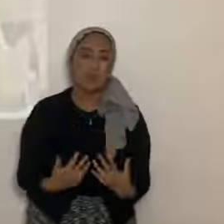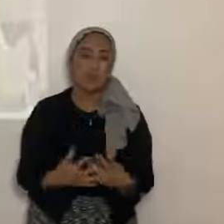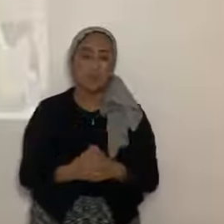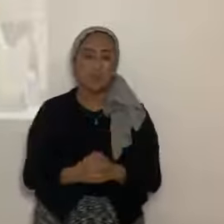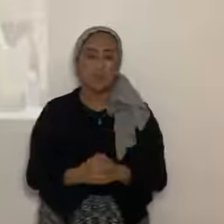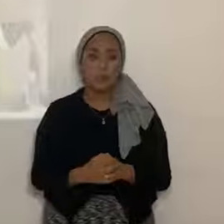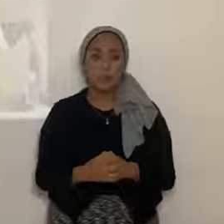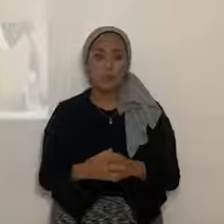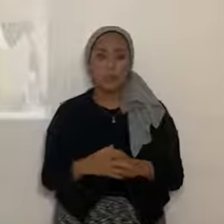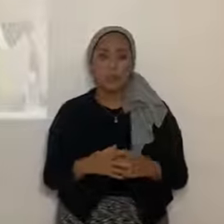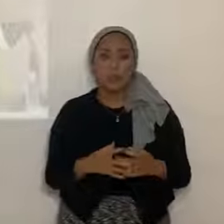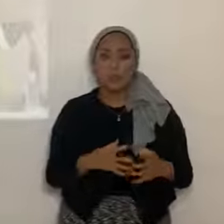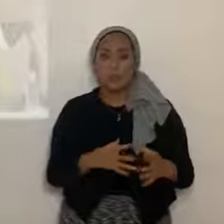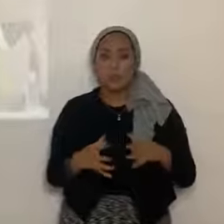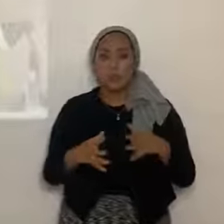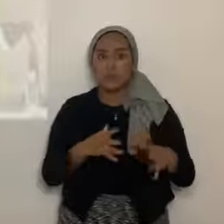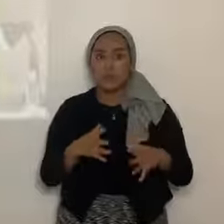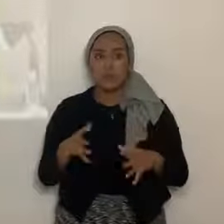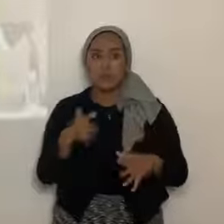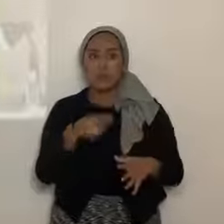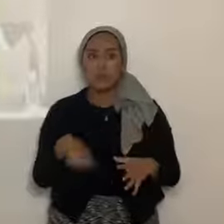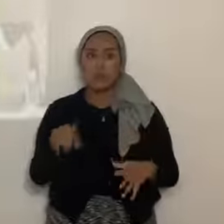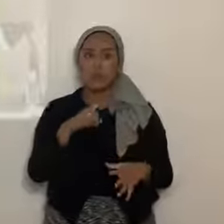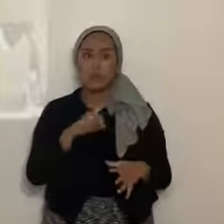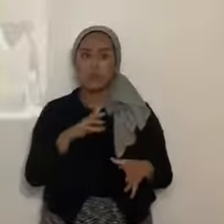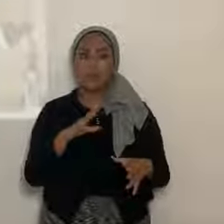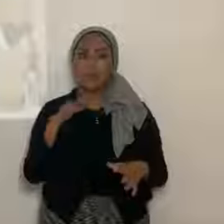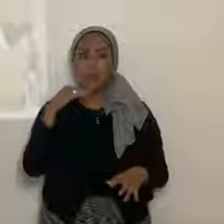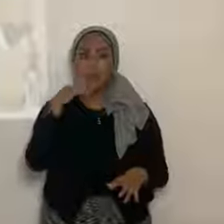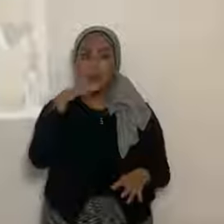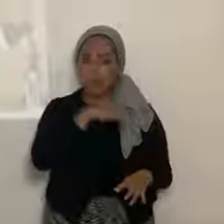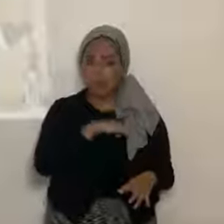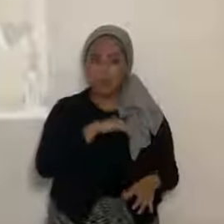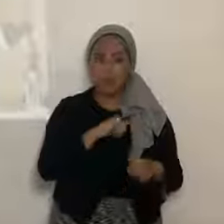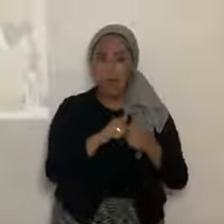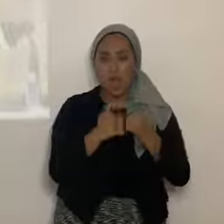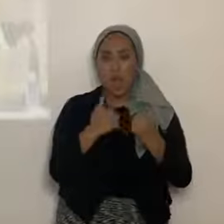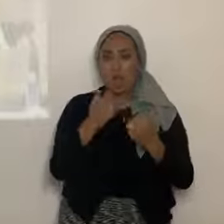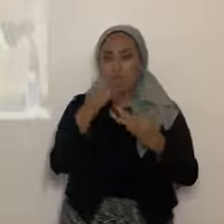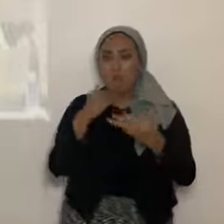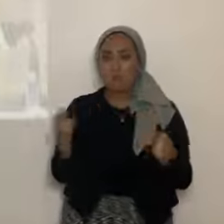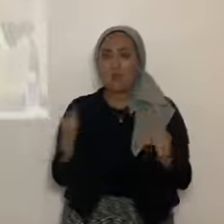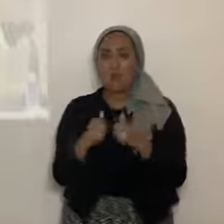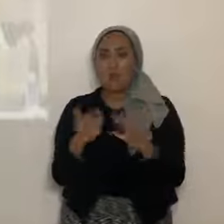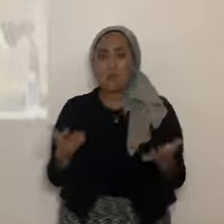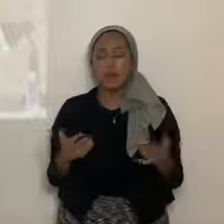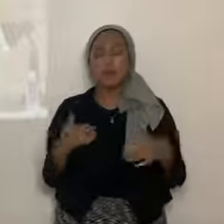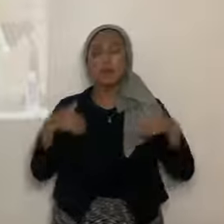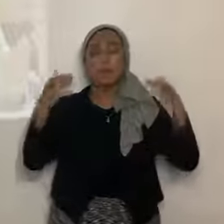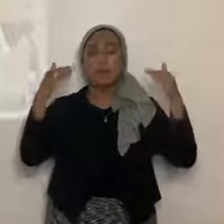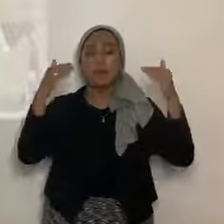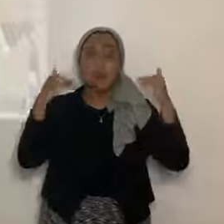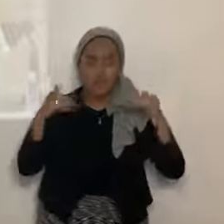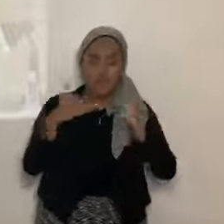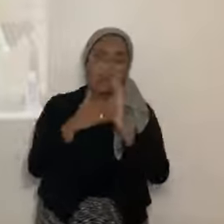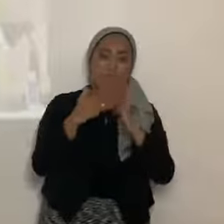pues, siendo hipócritas, ¿cómo van a ser sanados? Siguiente punto que obstaculiza la sanidad.